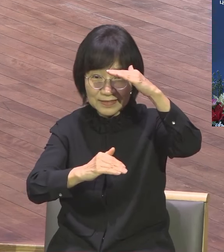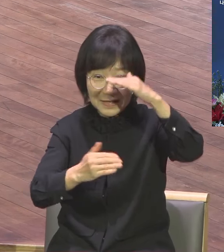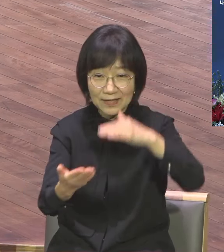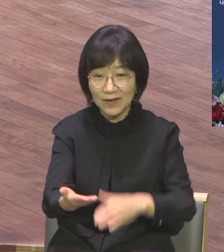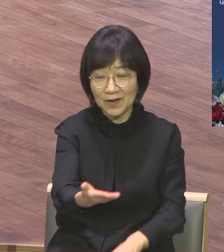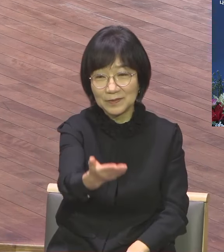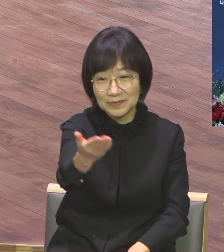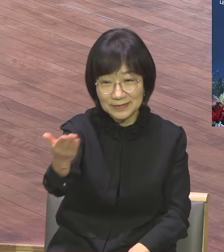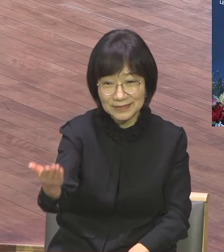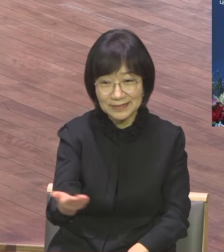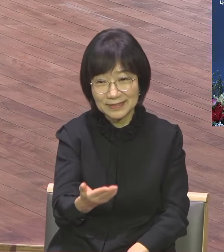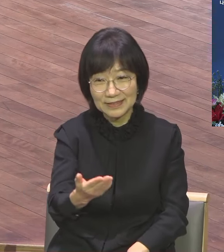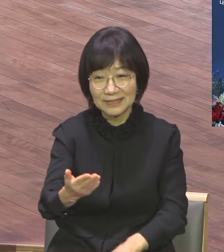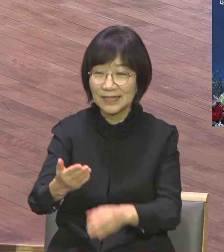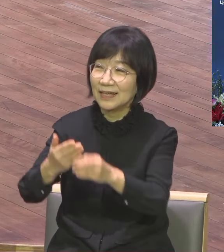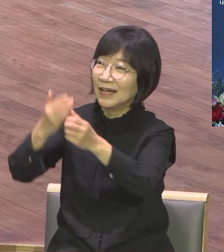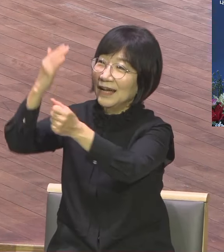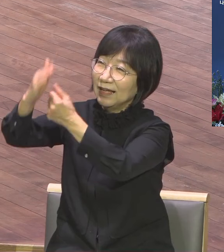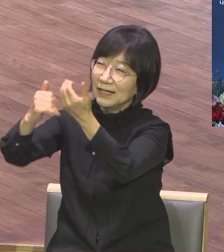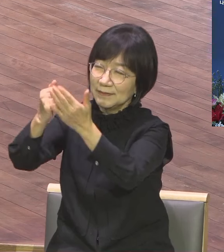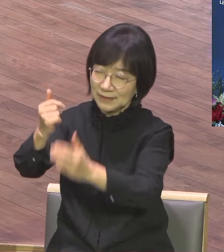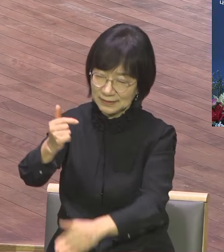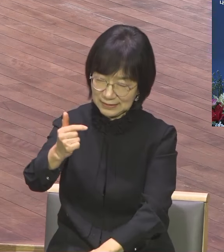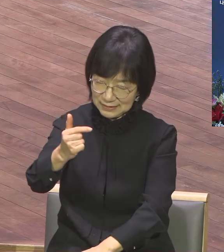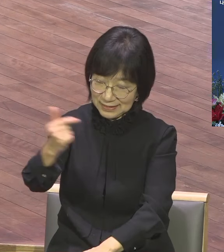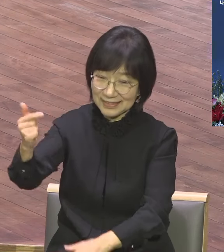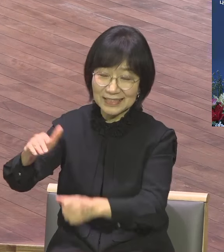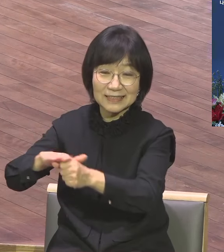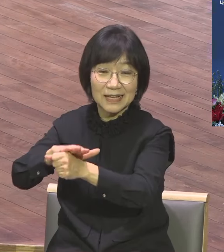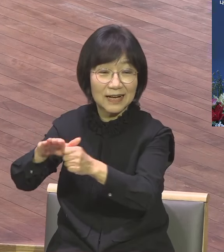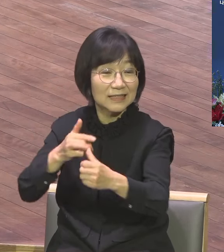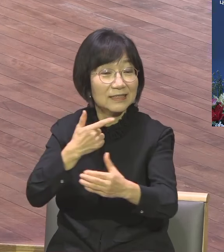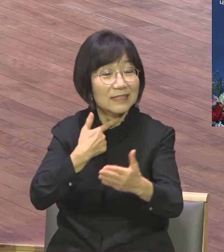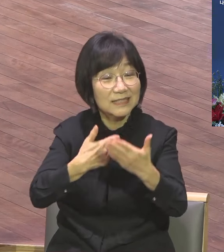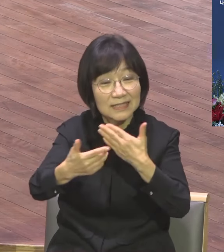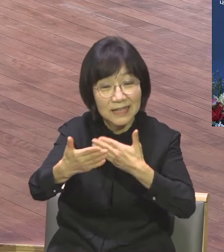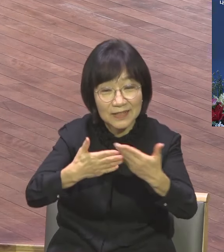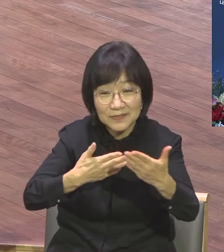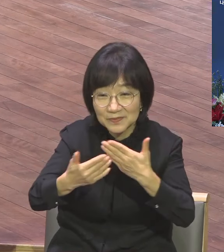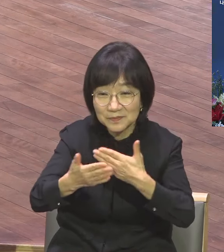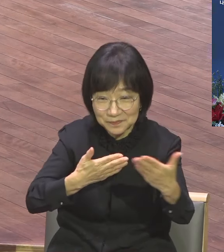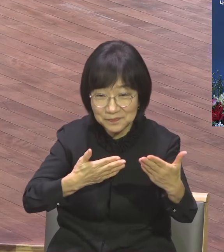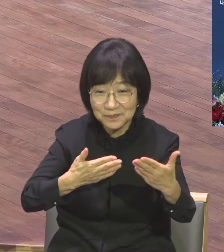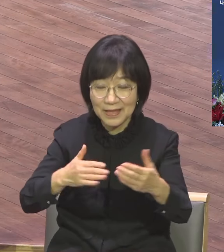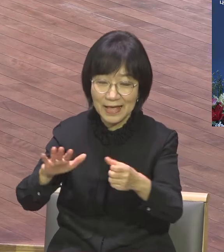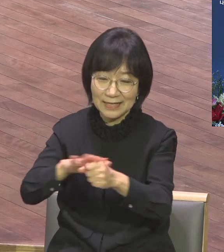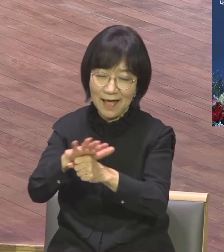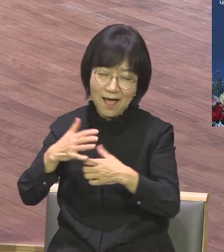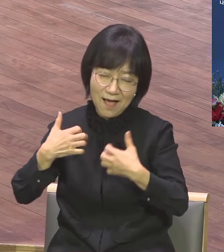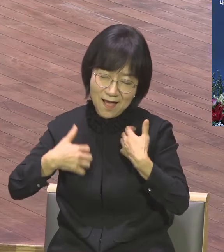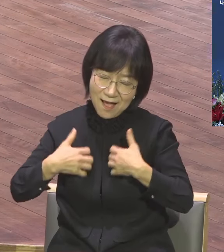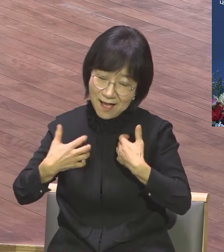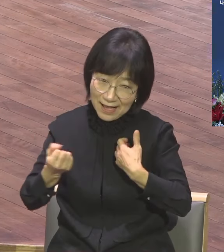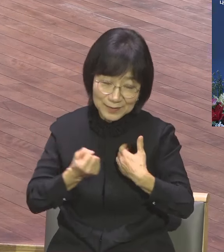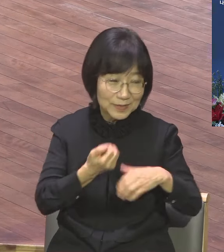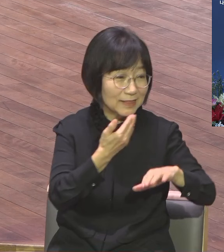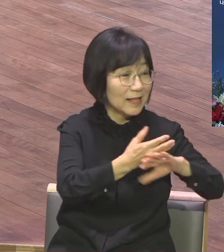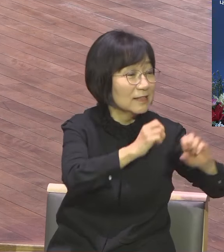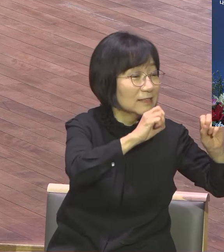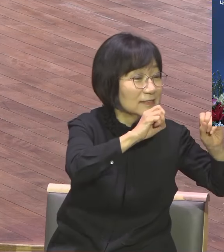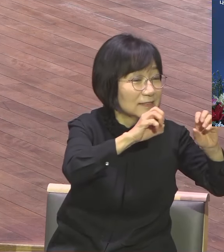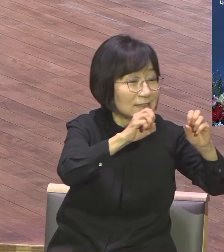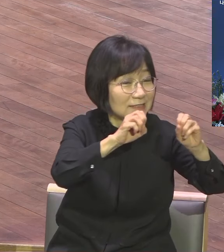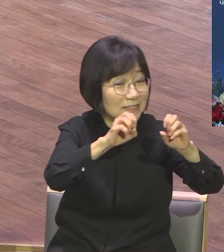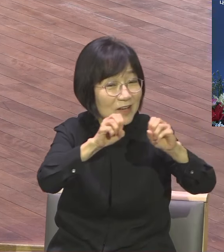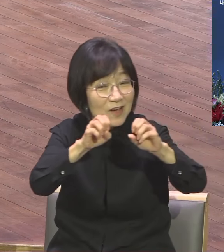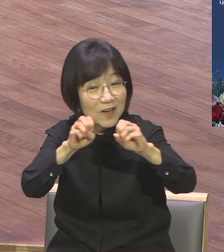성도들 하나님의 최고의 사랑을 사실적으로 체험하면서 그 사랑을 누리고 증거하는